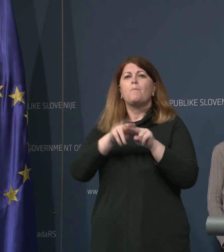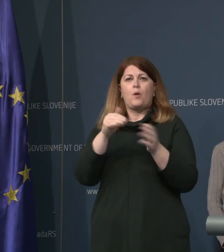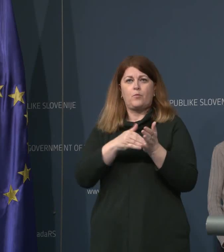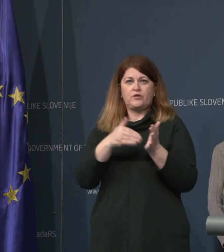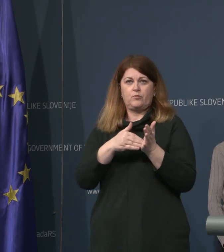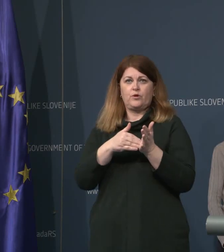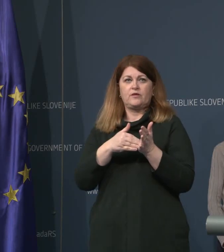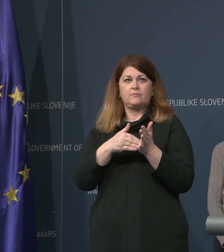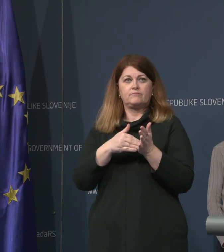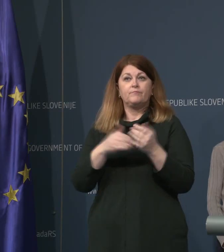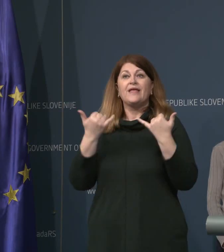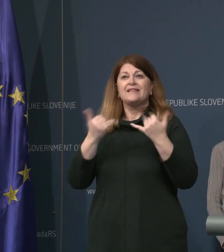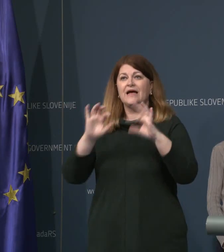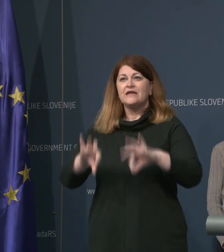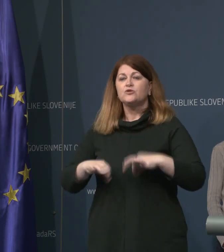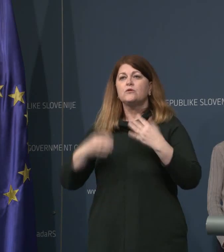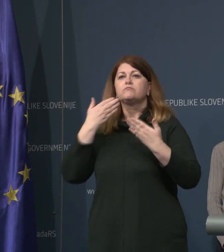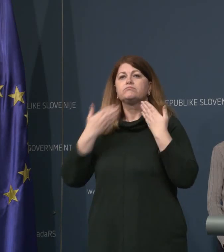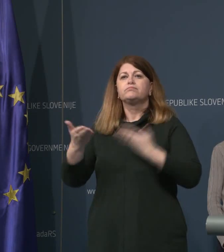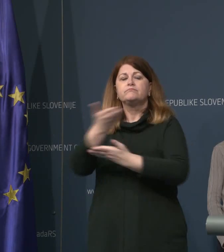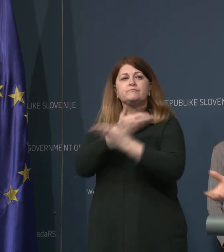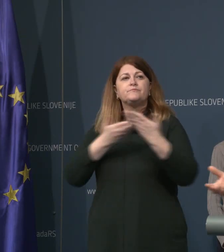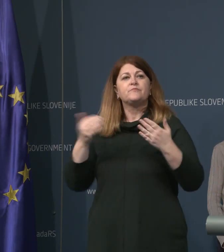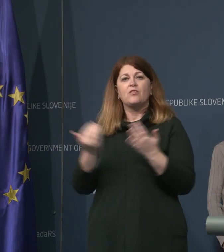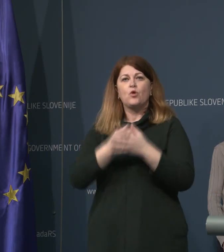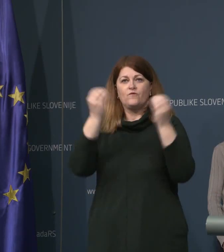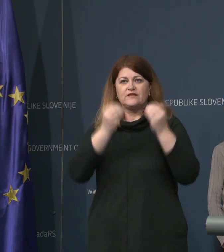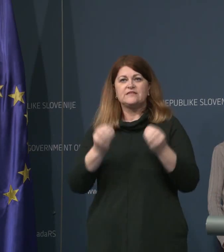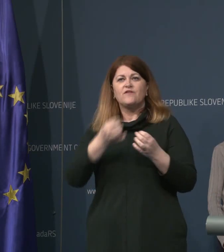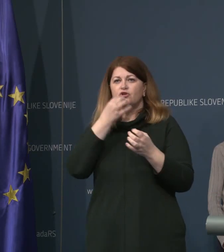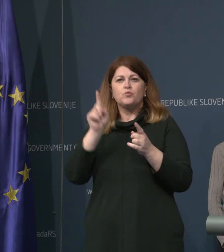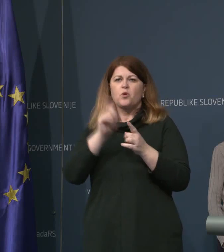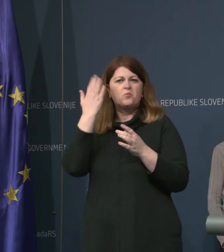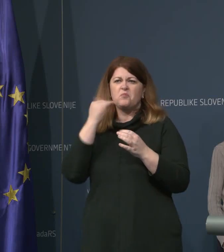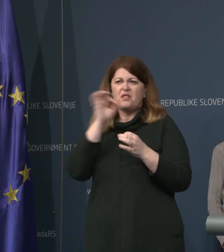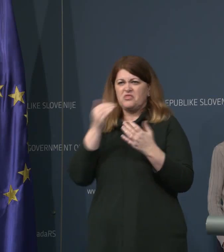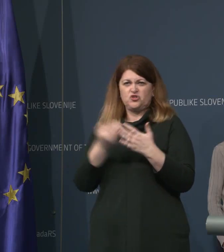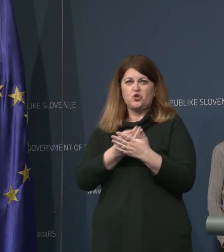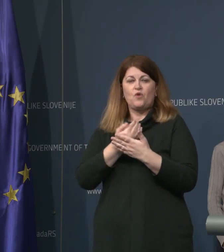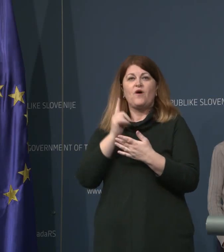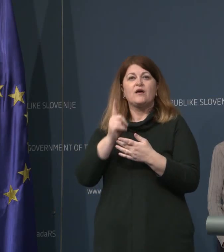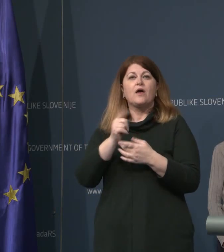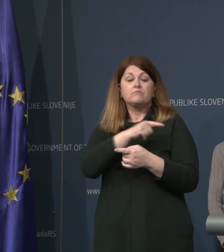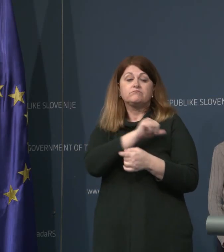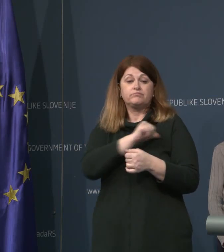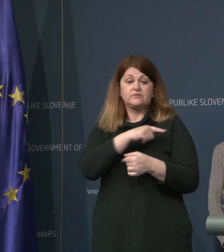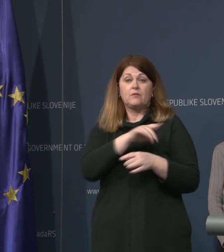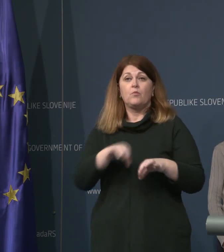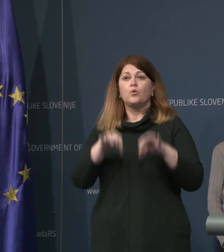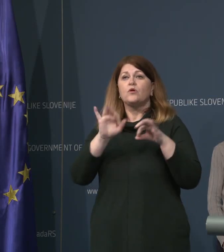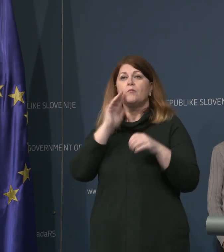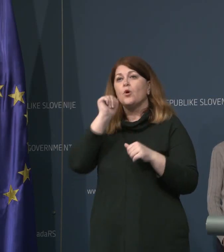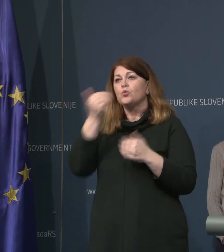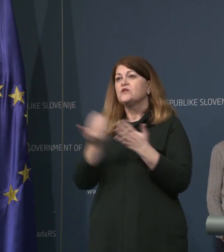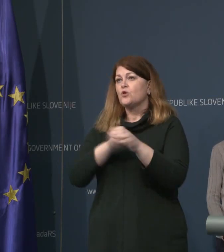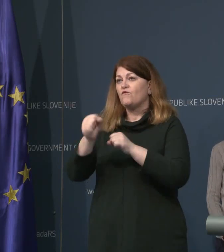potrebujete. No, danes zjutraj smo se sestali nekako, bom rekel, v novi sestavi, čeprav ni bila nič kaj nova, ker sam presojam, da bomo jutri z